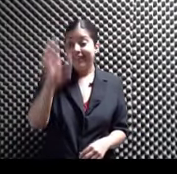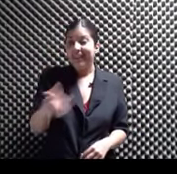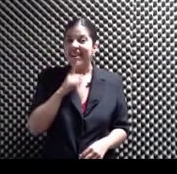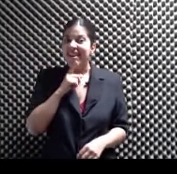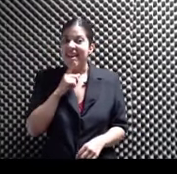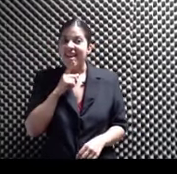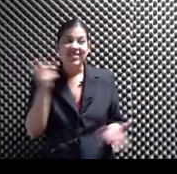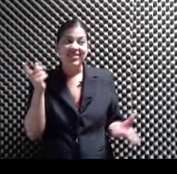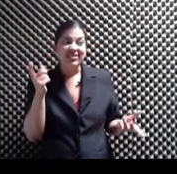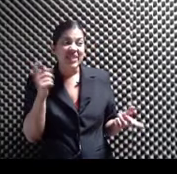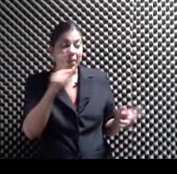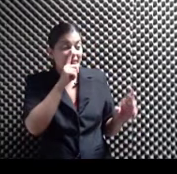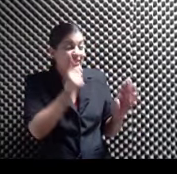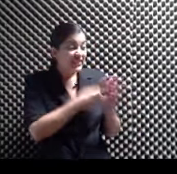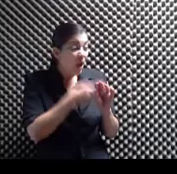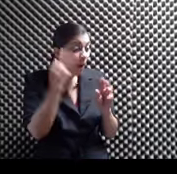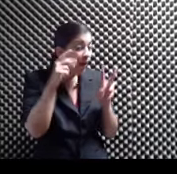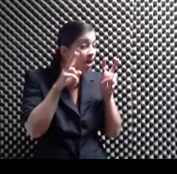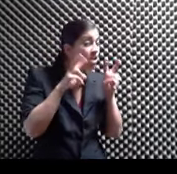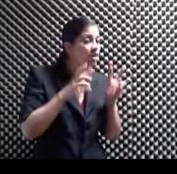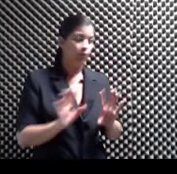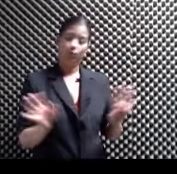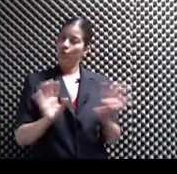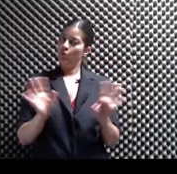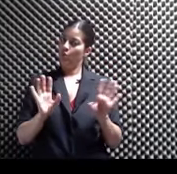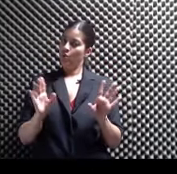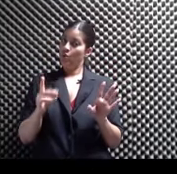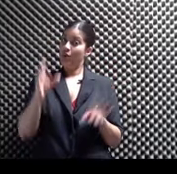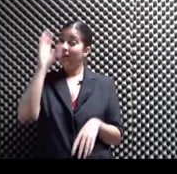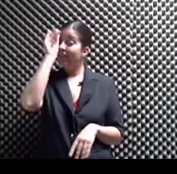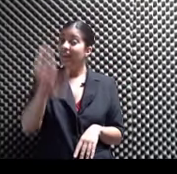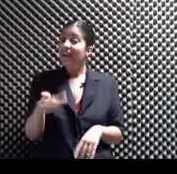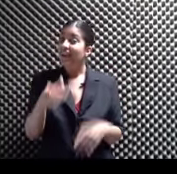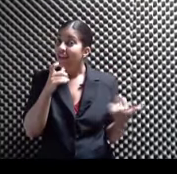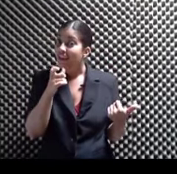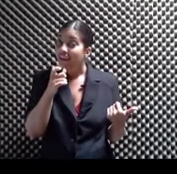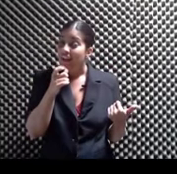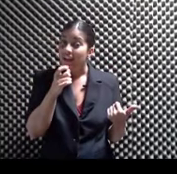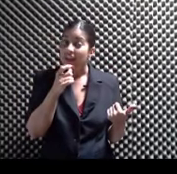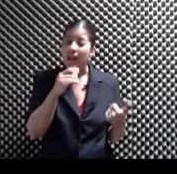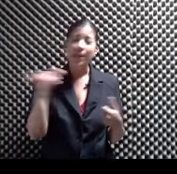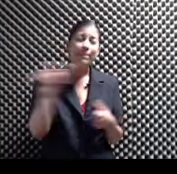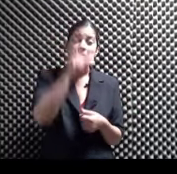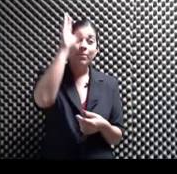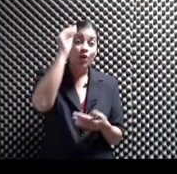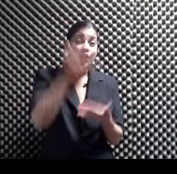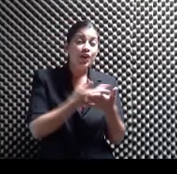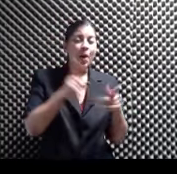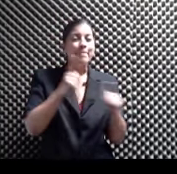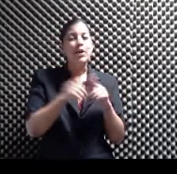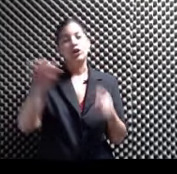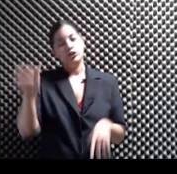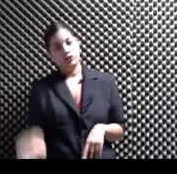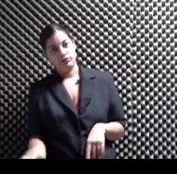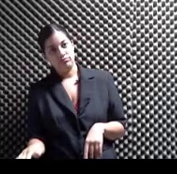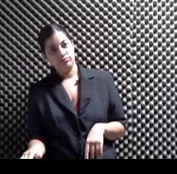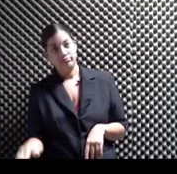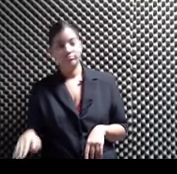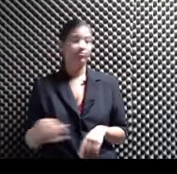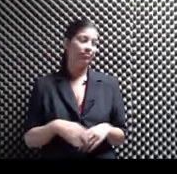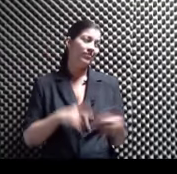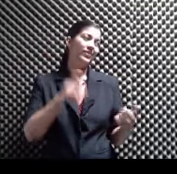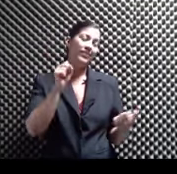Esperamos mucho. Que se tira no, no. Ese es Omar, el personaje de Omar, pequeño. Pues, exacto, por eso,